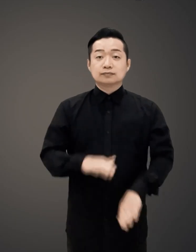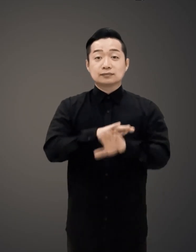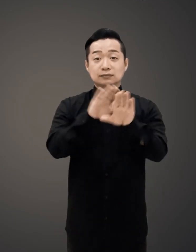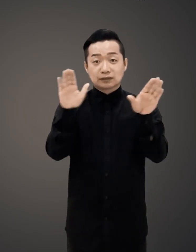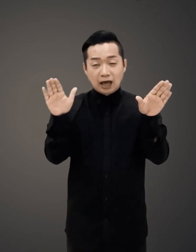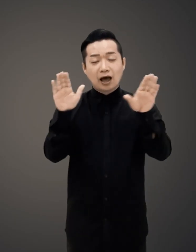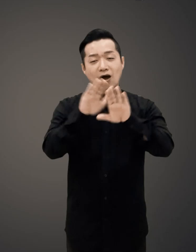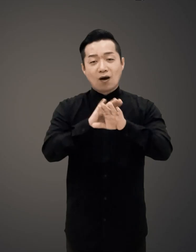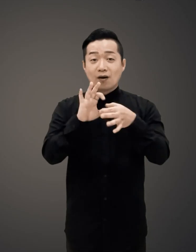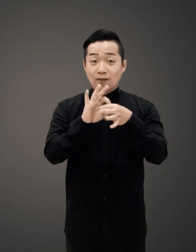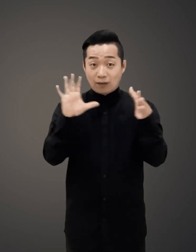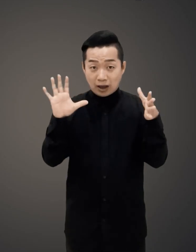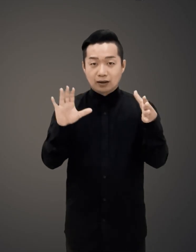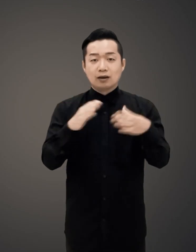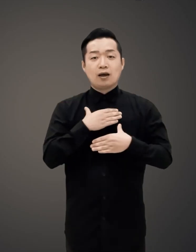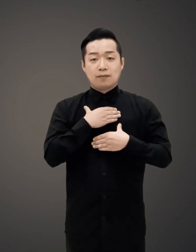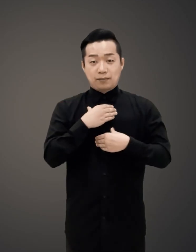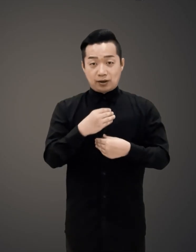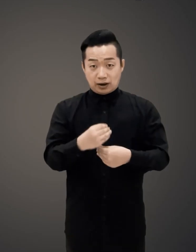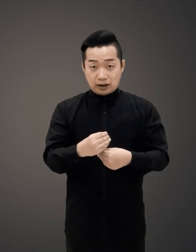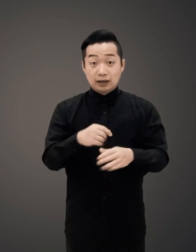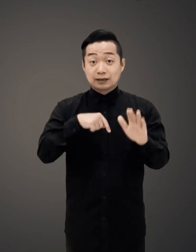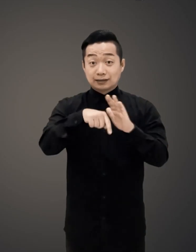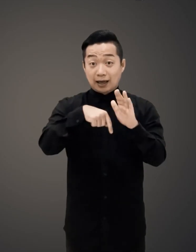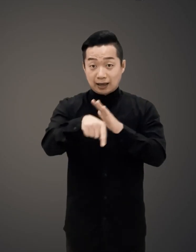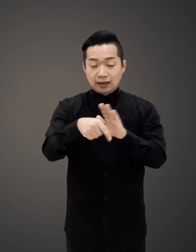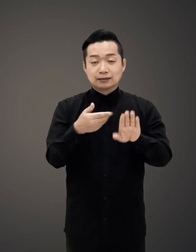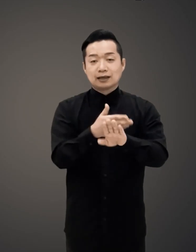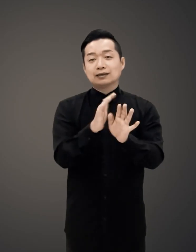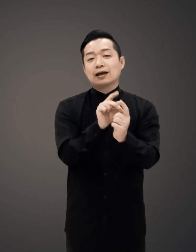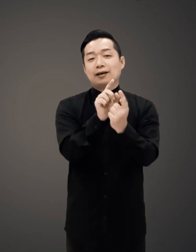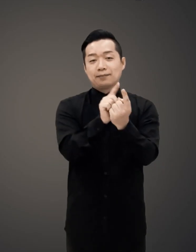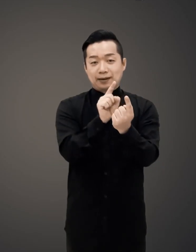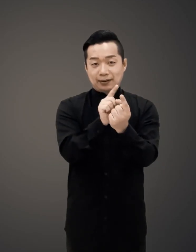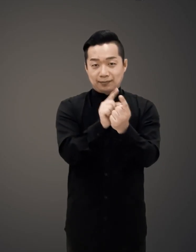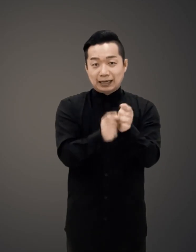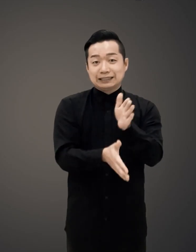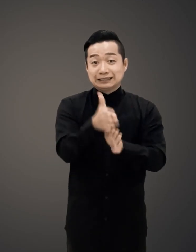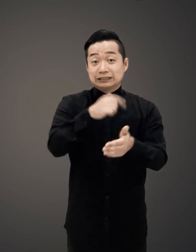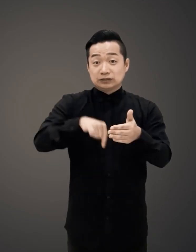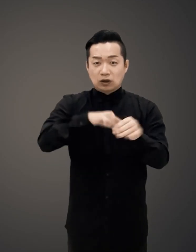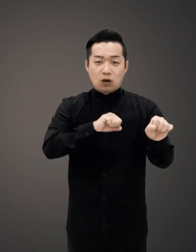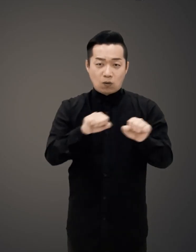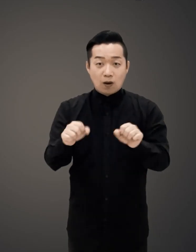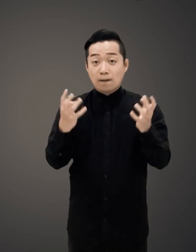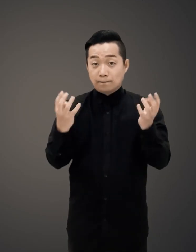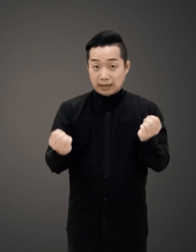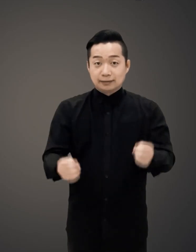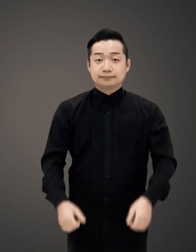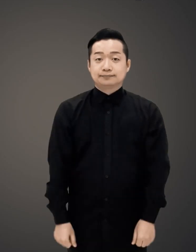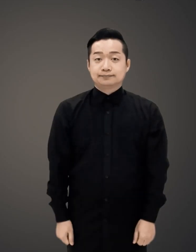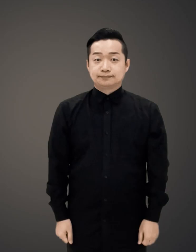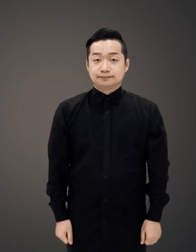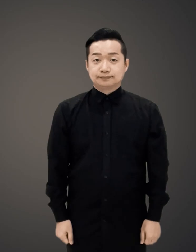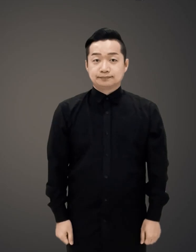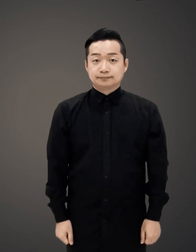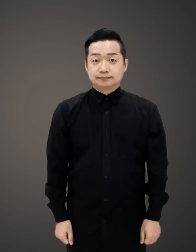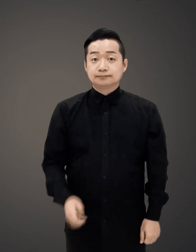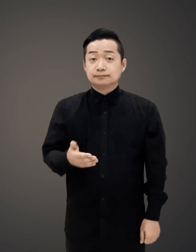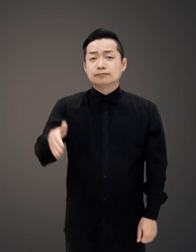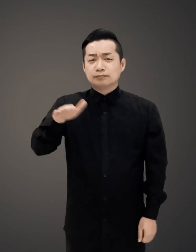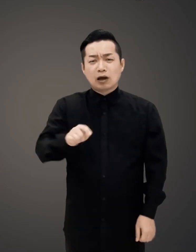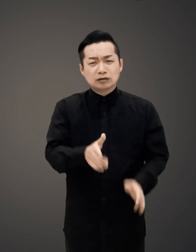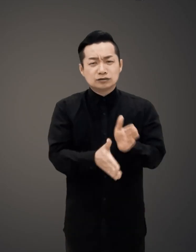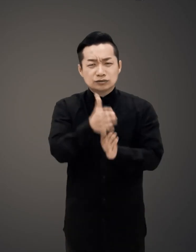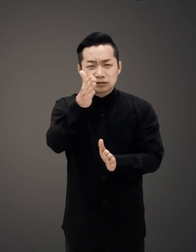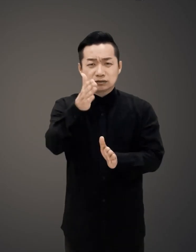낮 시간이고 저녁 시간에 편하게 나가서 다른 사람을 만나고 도시 속에서 많은 활동을 하게 됩니다. 하지만